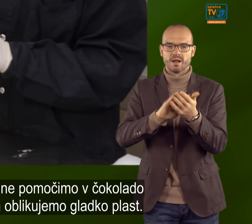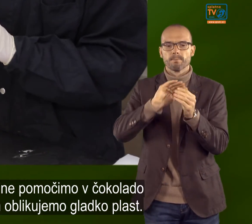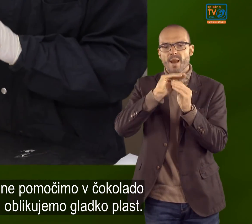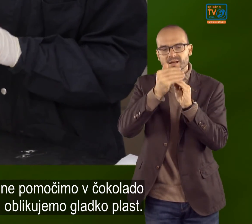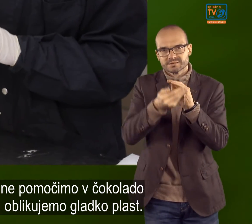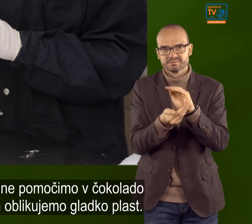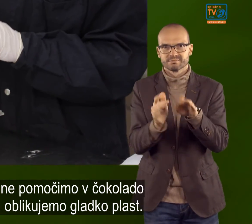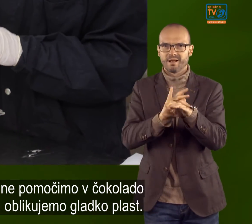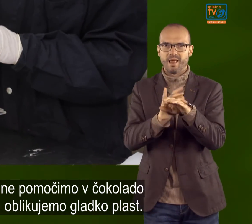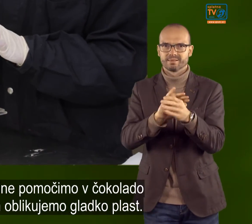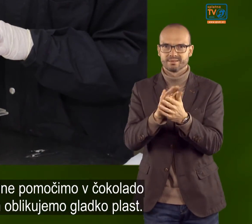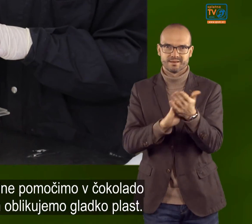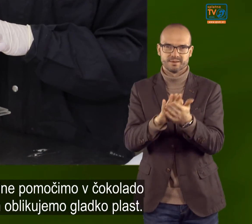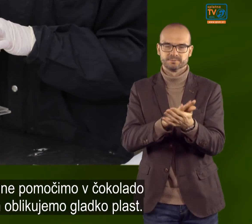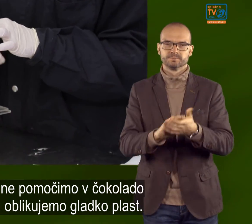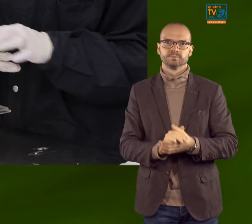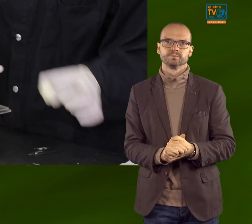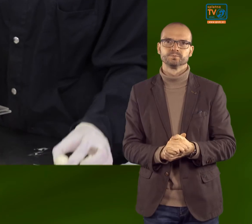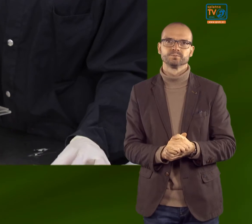gladko plast.